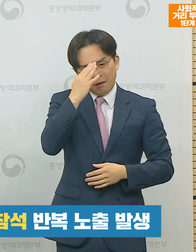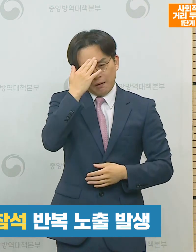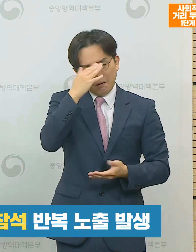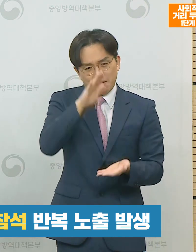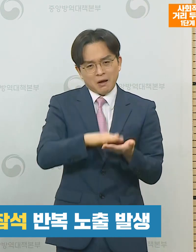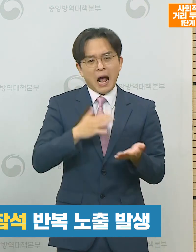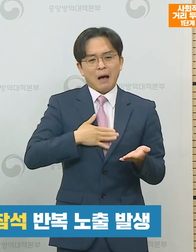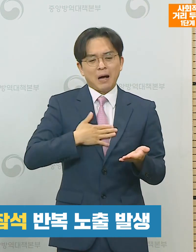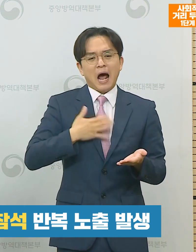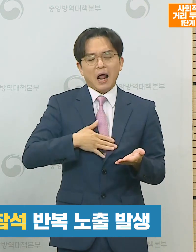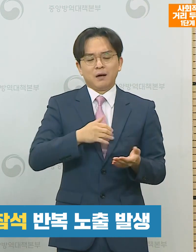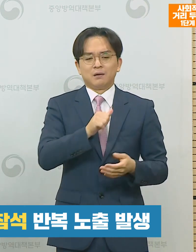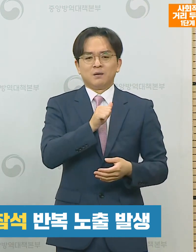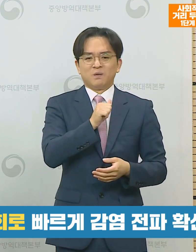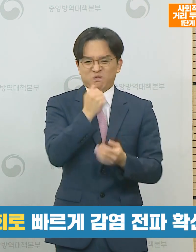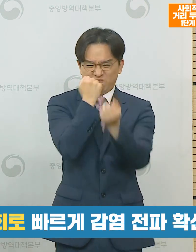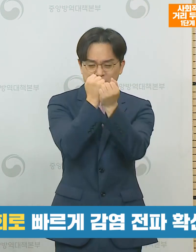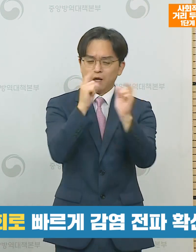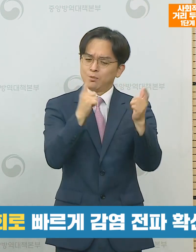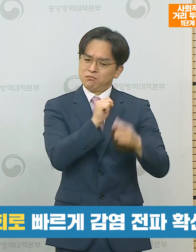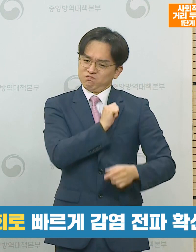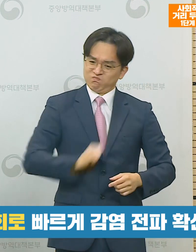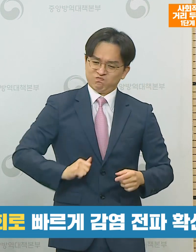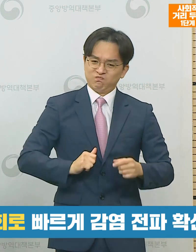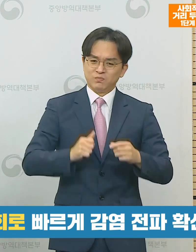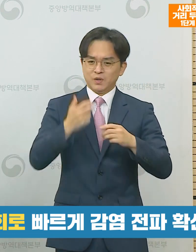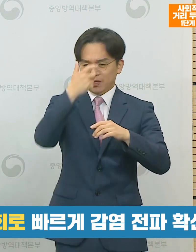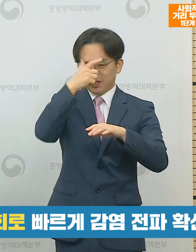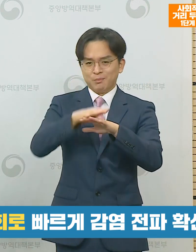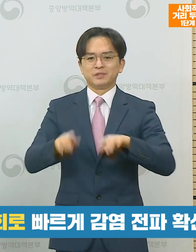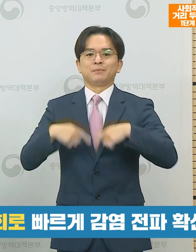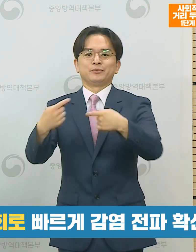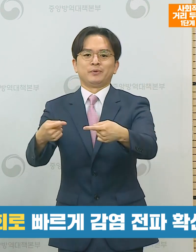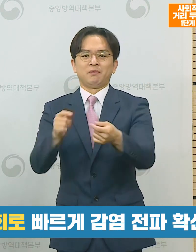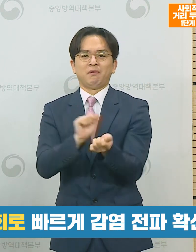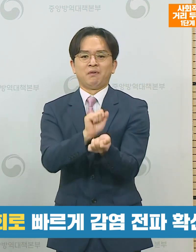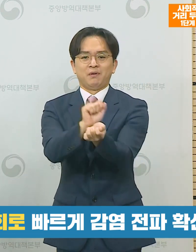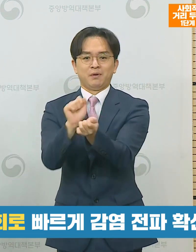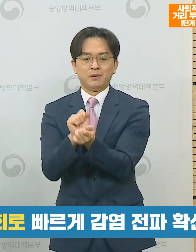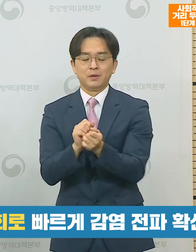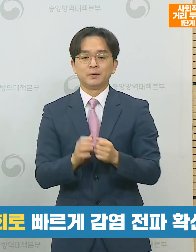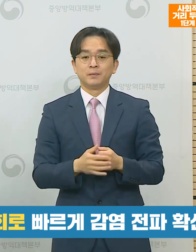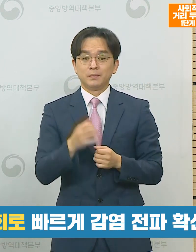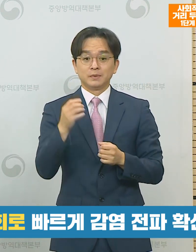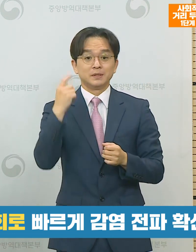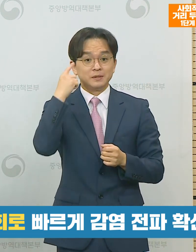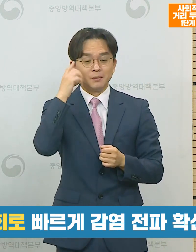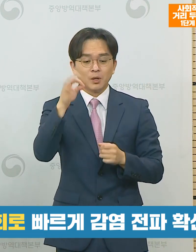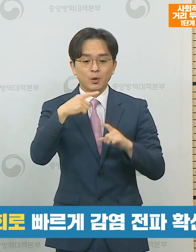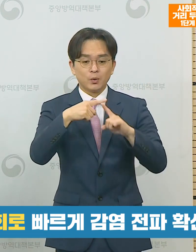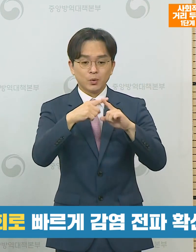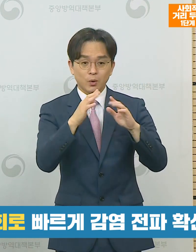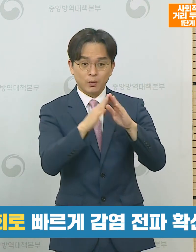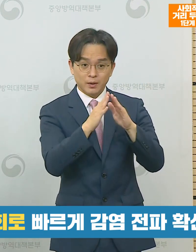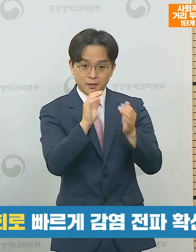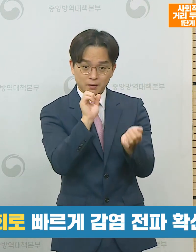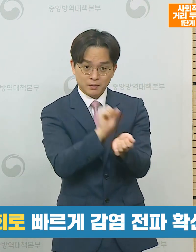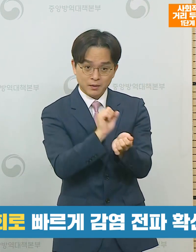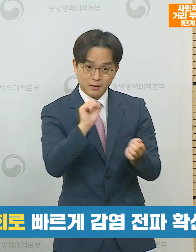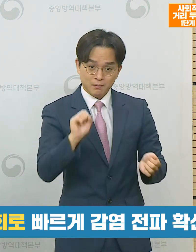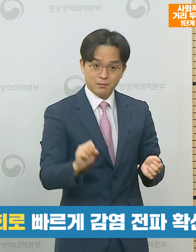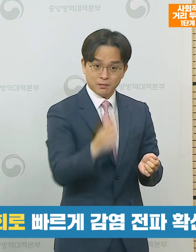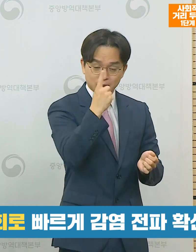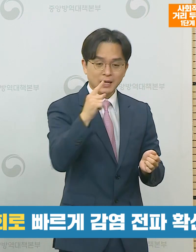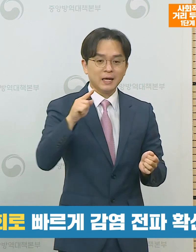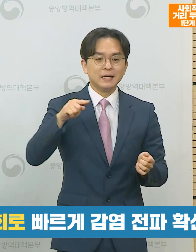노출이 발생한 사례도 있었고 교회에서의 집단 발병이 학교, 시장, 직장 등 지역사회로